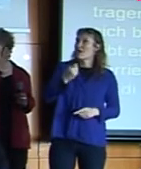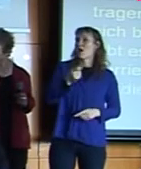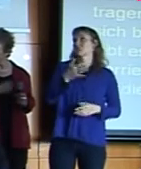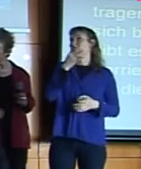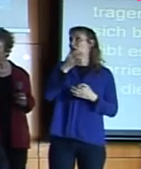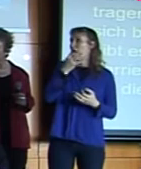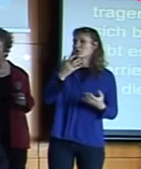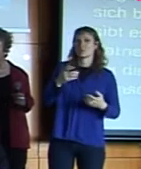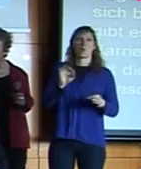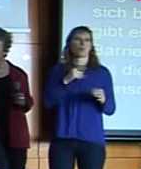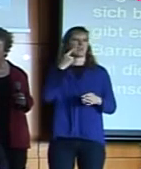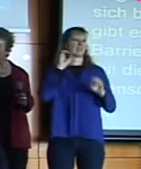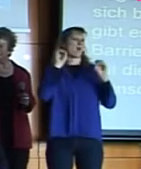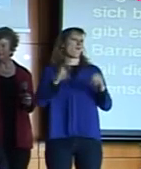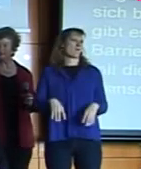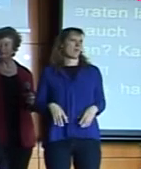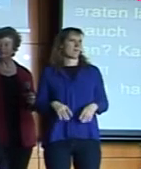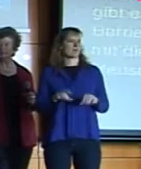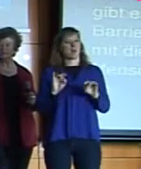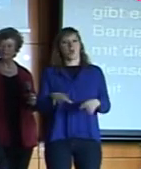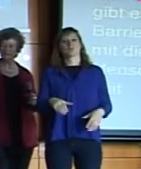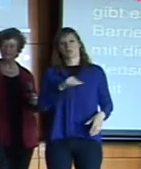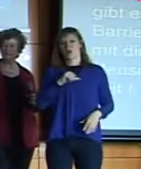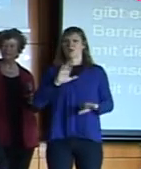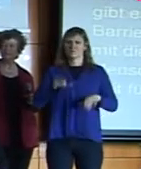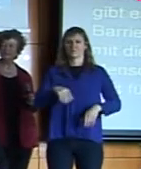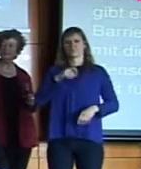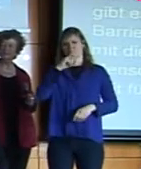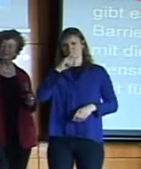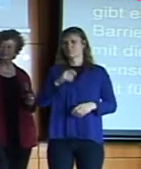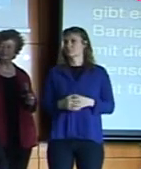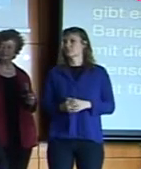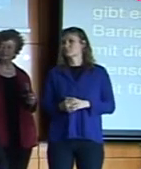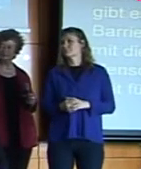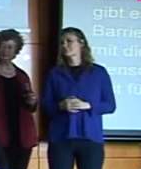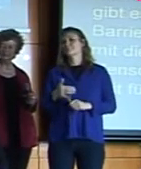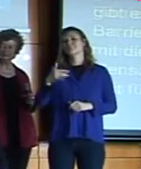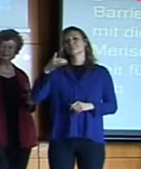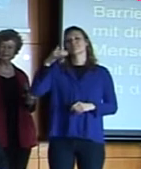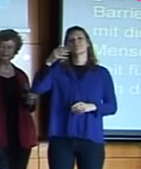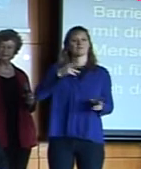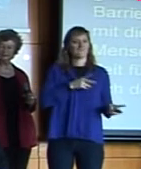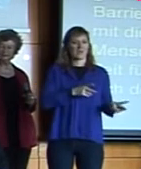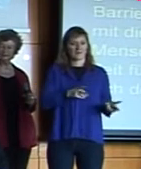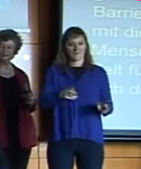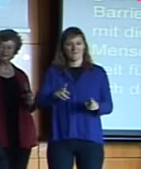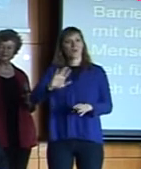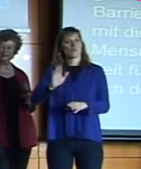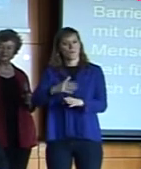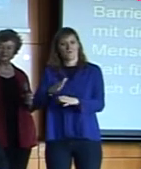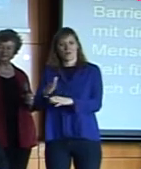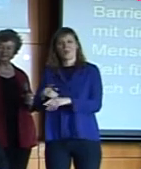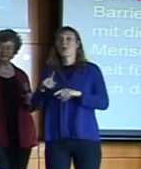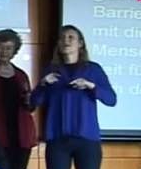denke ich mir, dann probiere ich es doch lieber allein. Und erst dann, wenn sozusagen alle diese Stufen durchlaufen